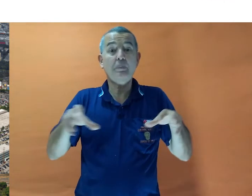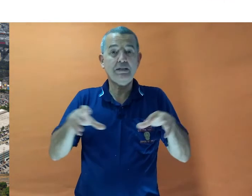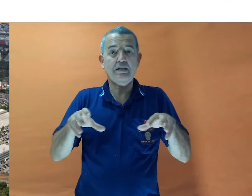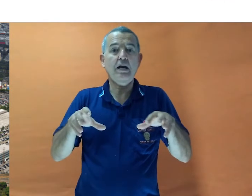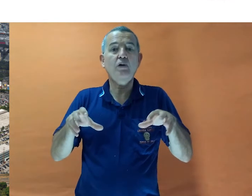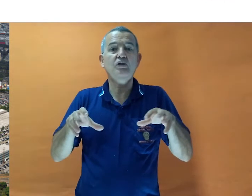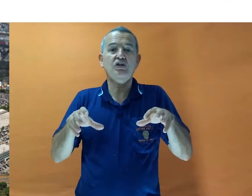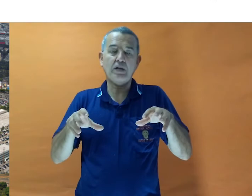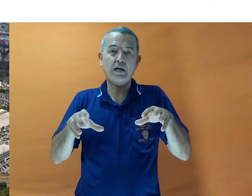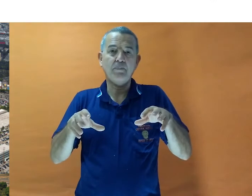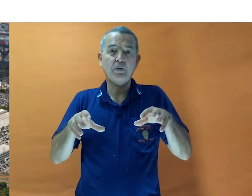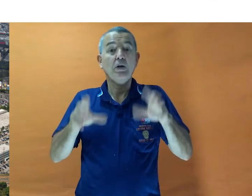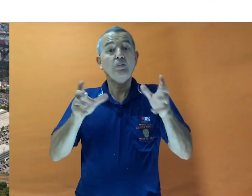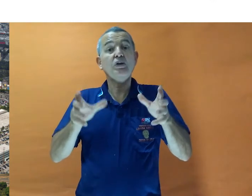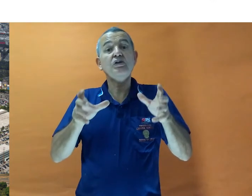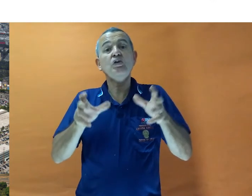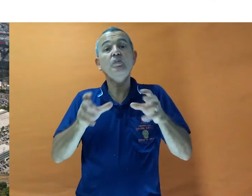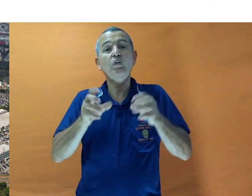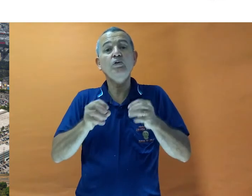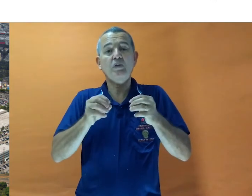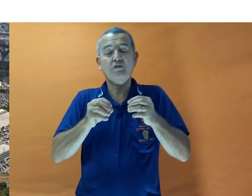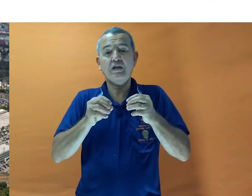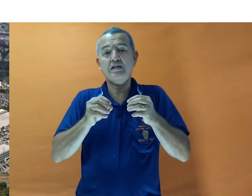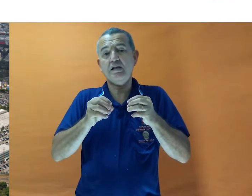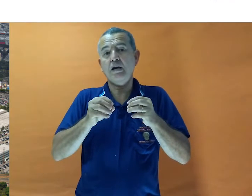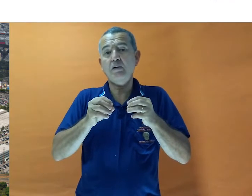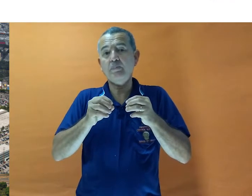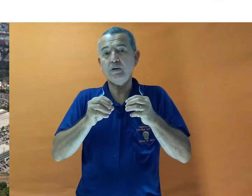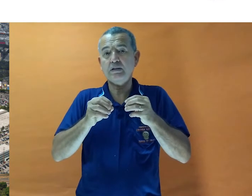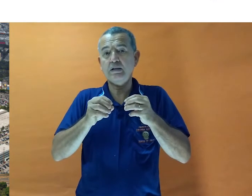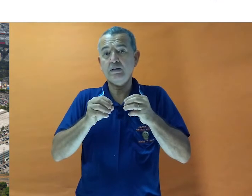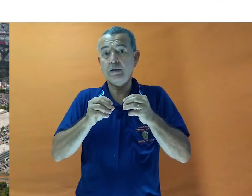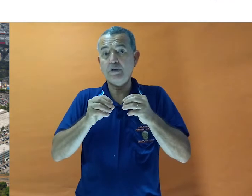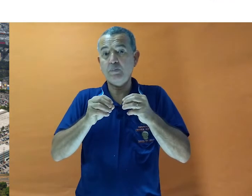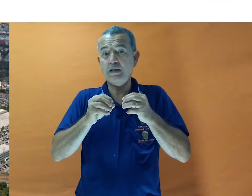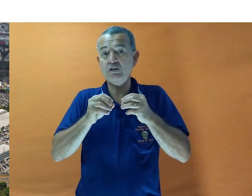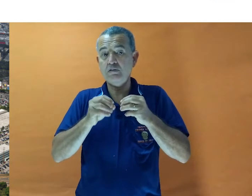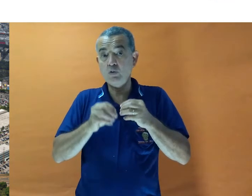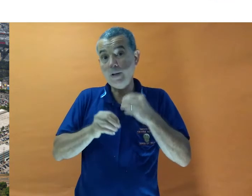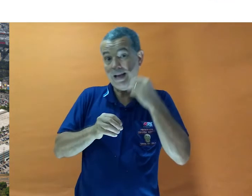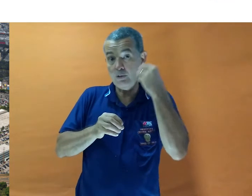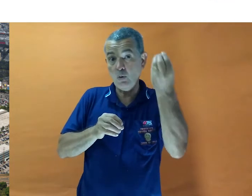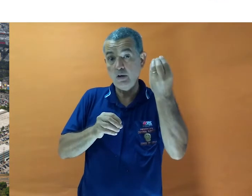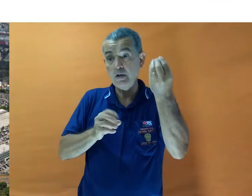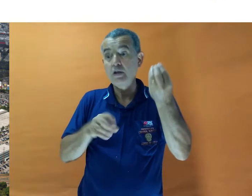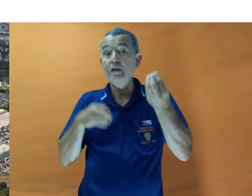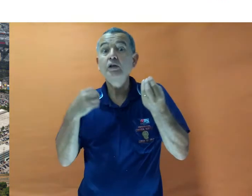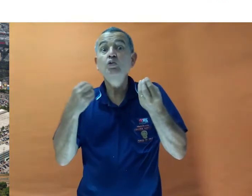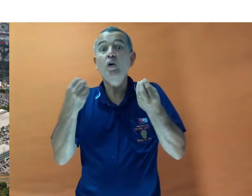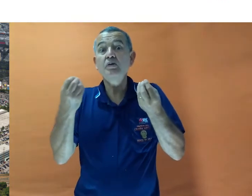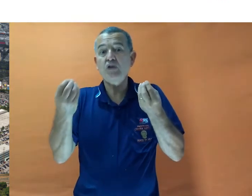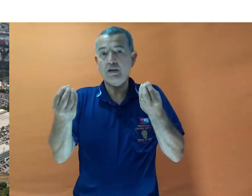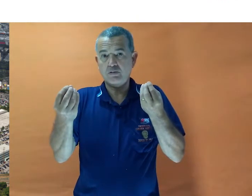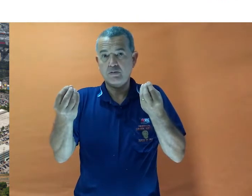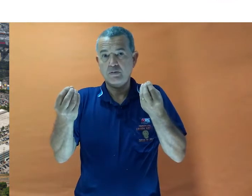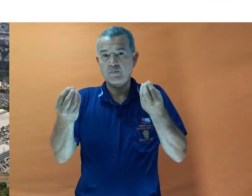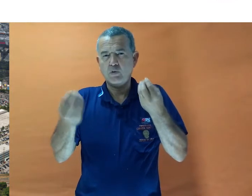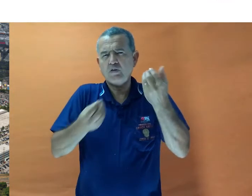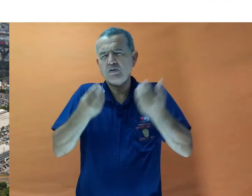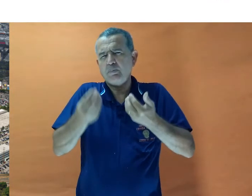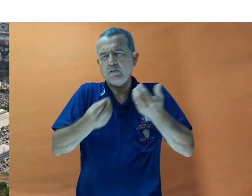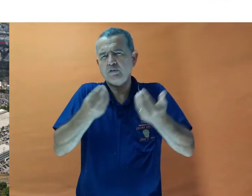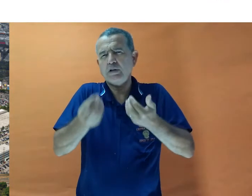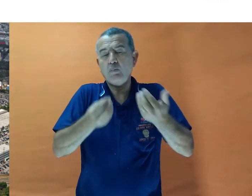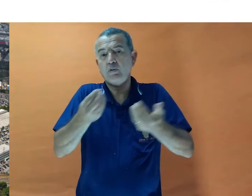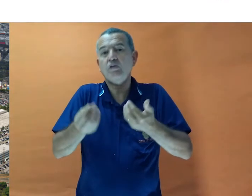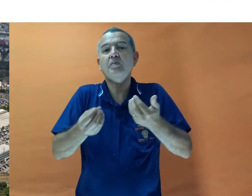distribuição espacial está. Por isso que o ponto referencial é importante na perspectiva do narrador e do objeto. Nós